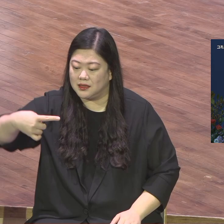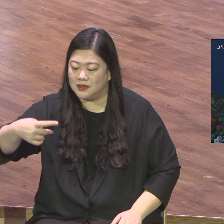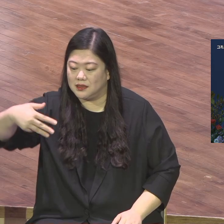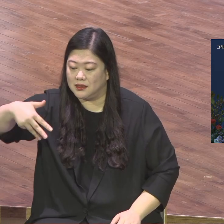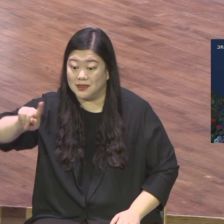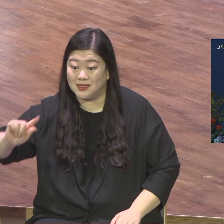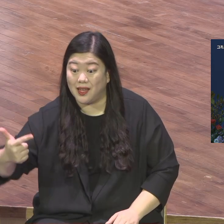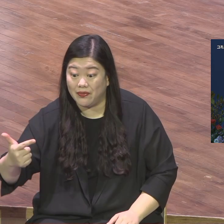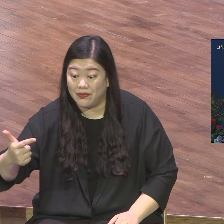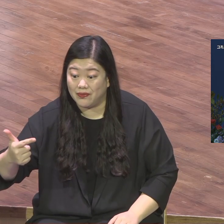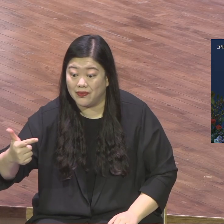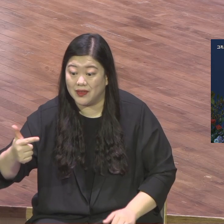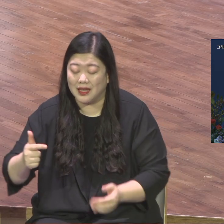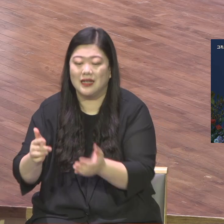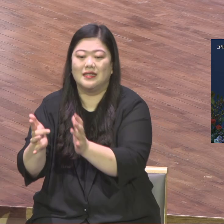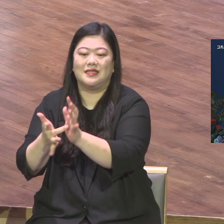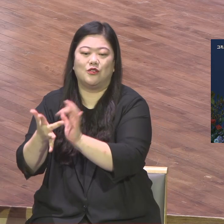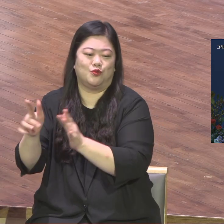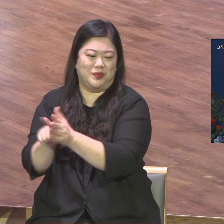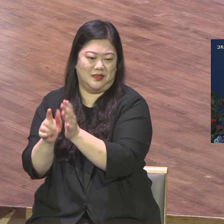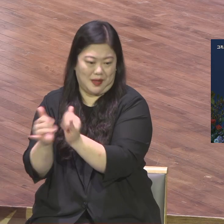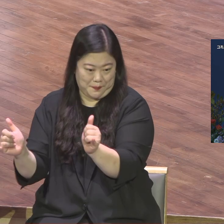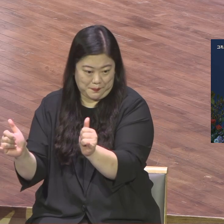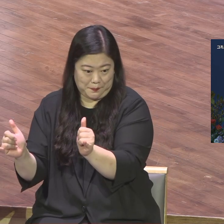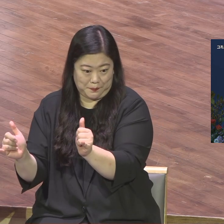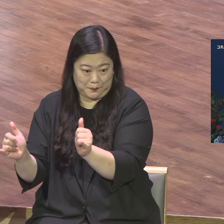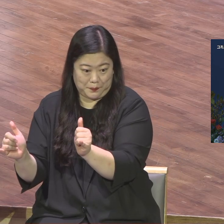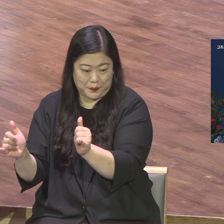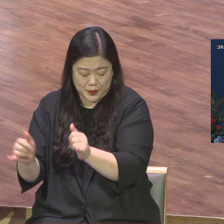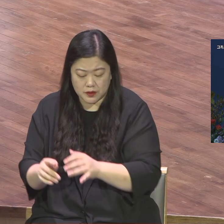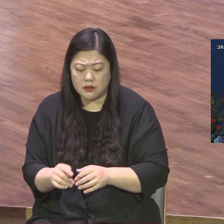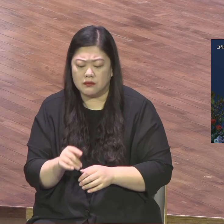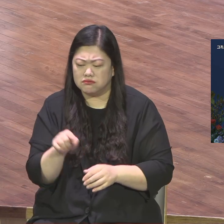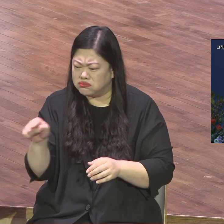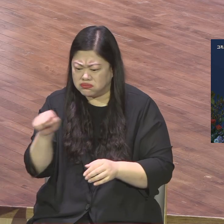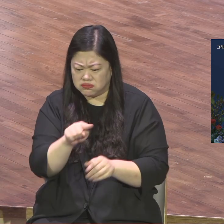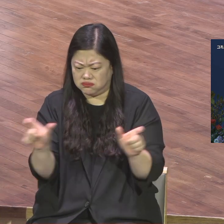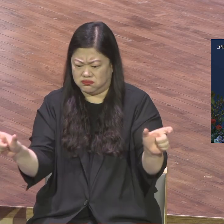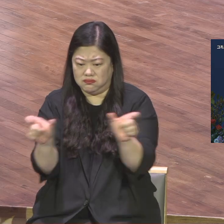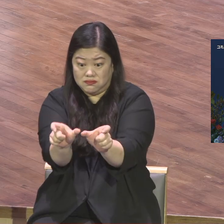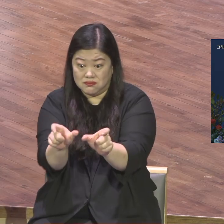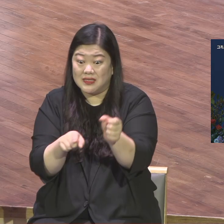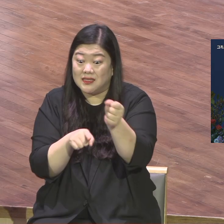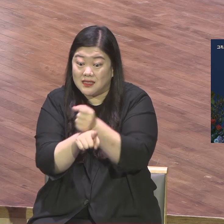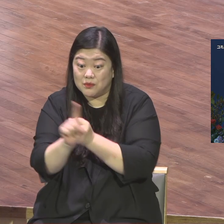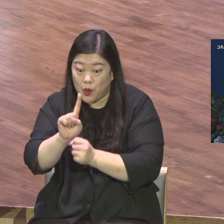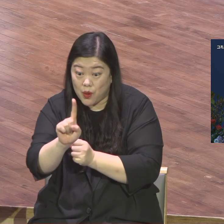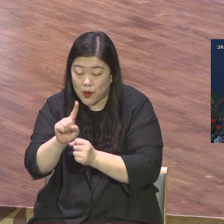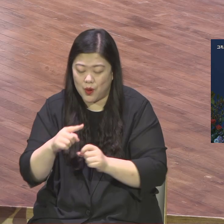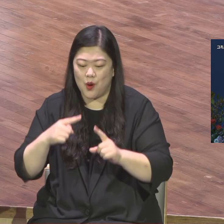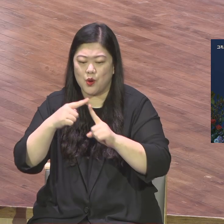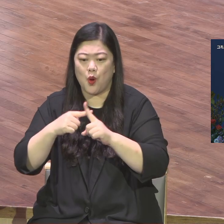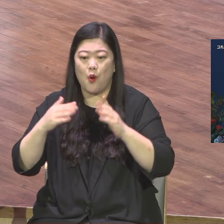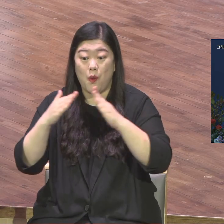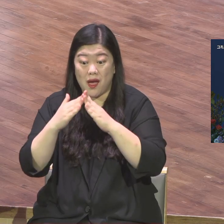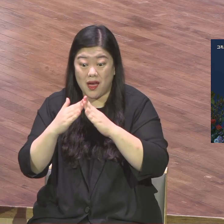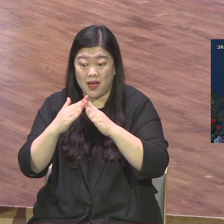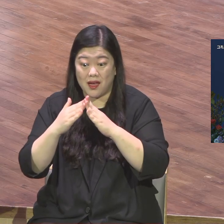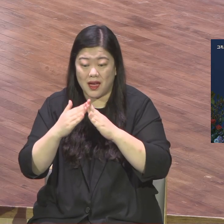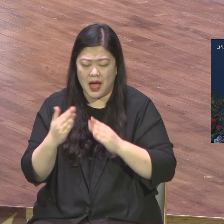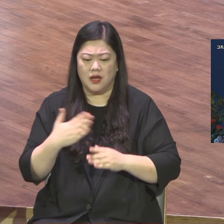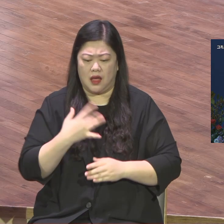떠가지고 돌아다니는 모습, 이걸 플로팅이라고 합니다. 플로팅 크리스찬은 무슨 뜻이냐,